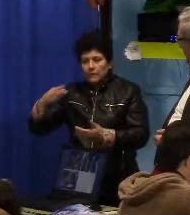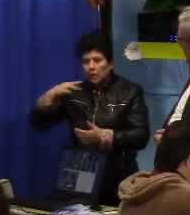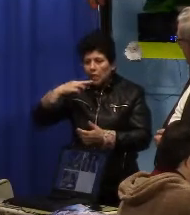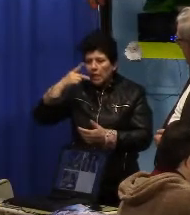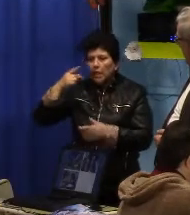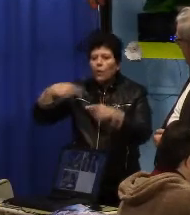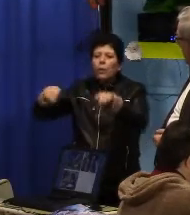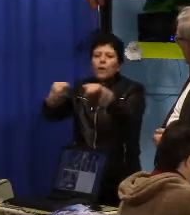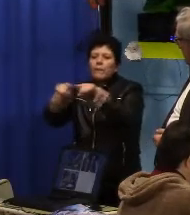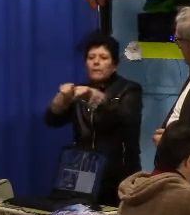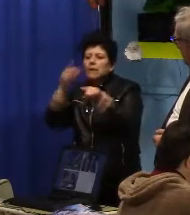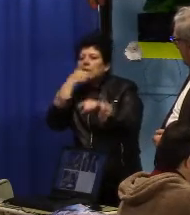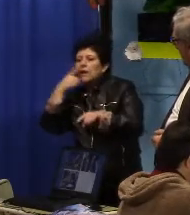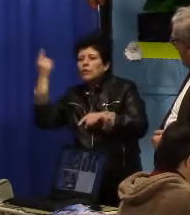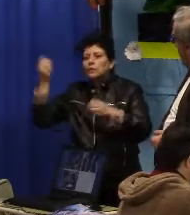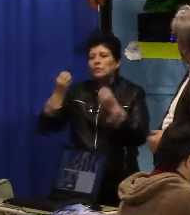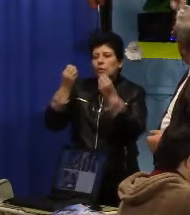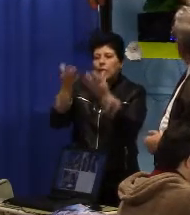maná.